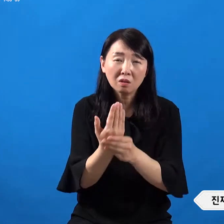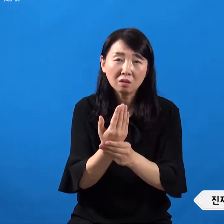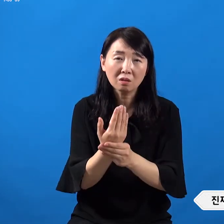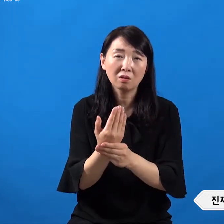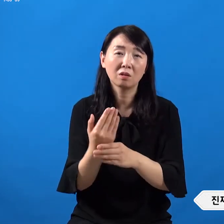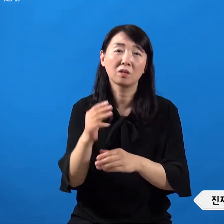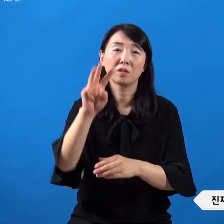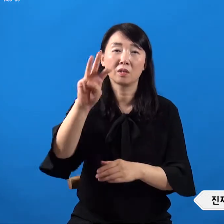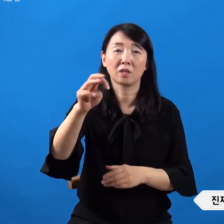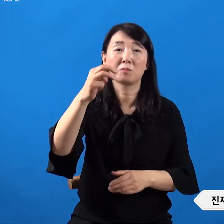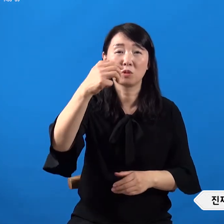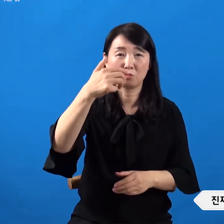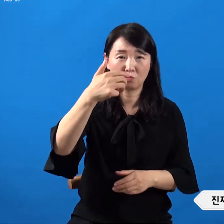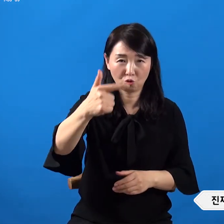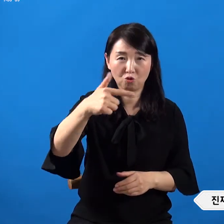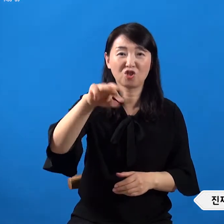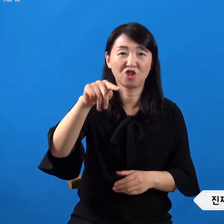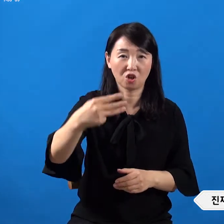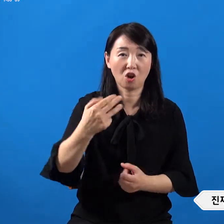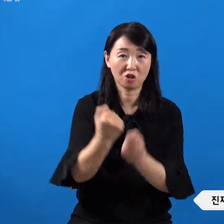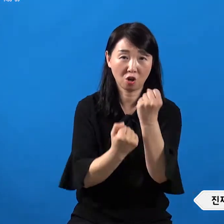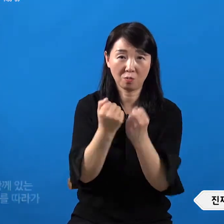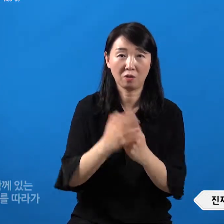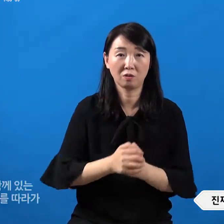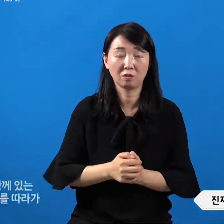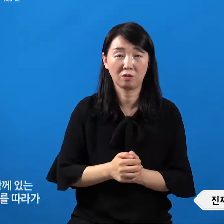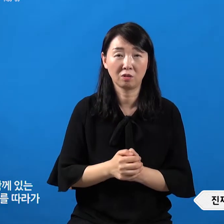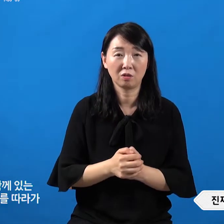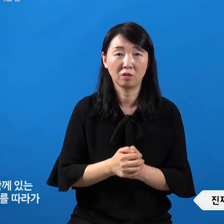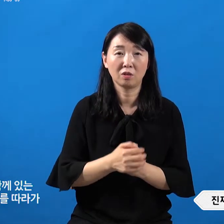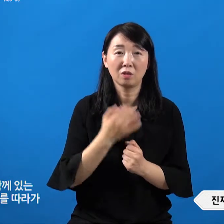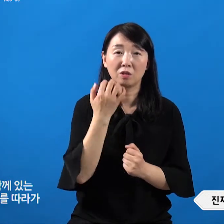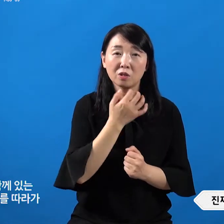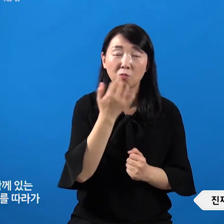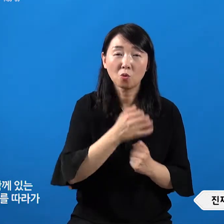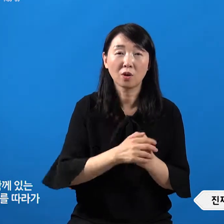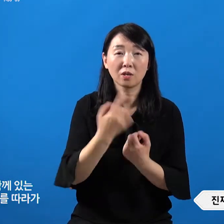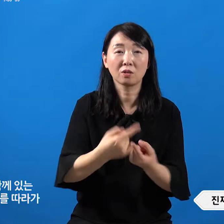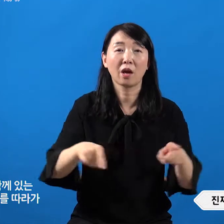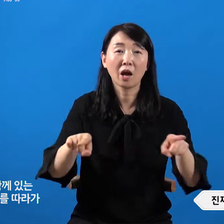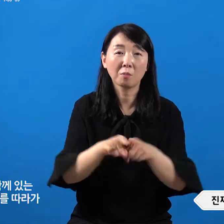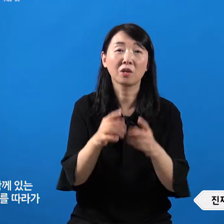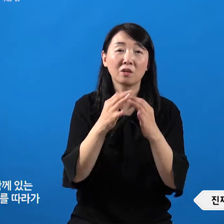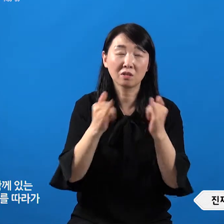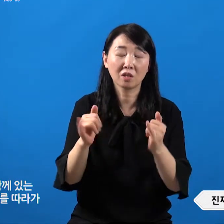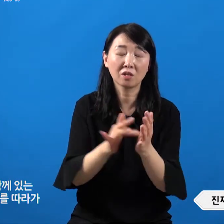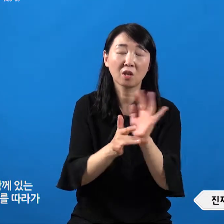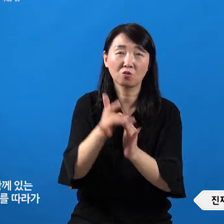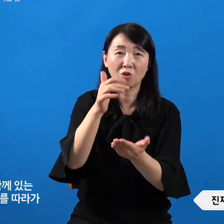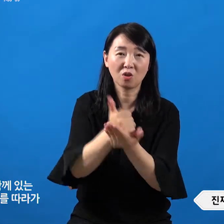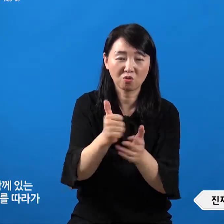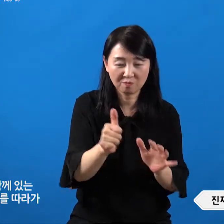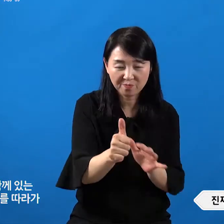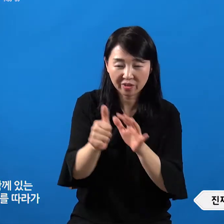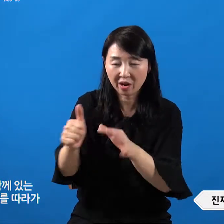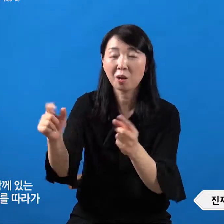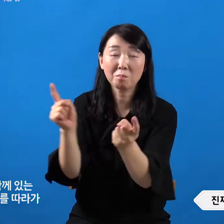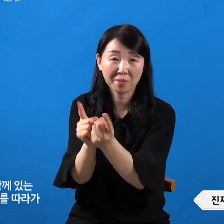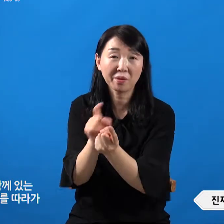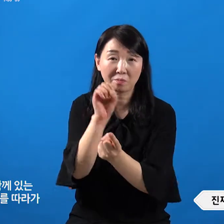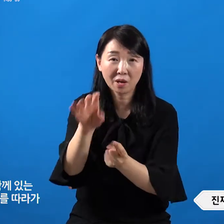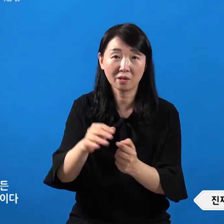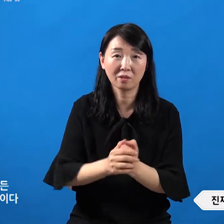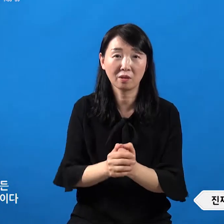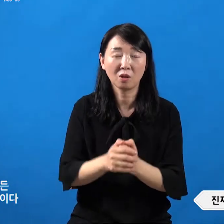일을 36절은 우리에게 설명합니다. 시몬과 그 그와 함께 있는 자들이 예수의 뒤를 따라가